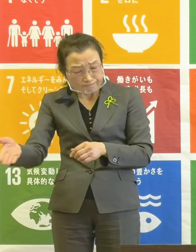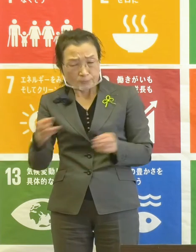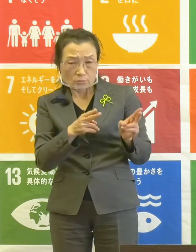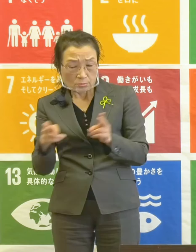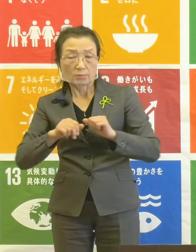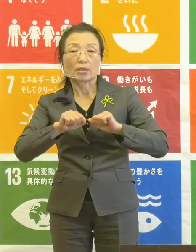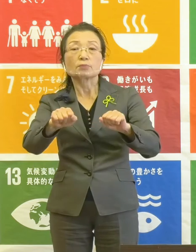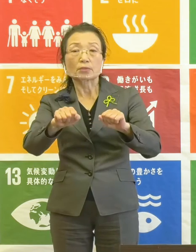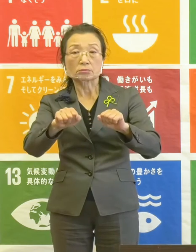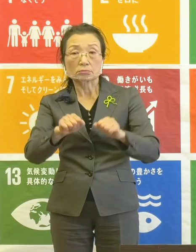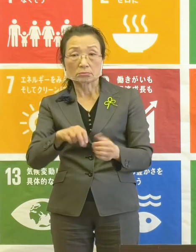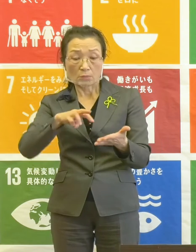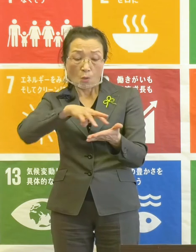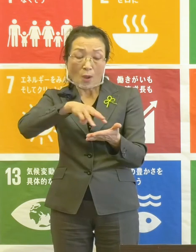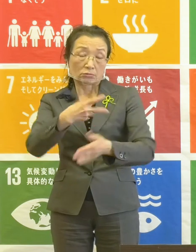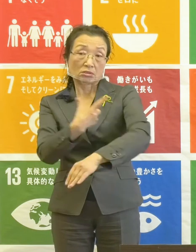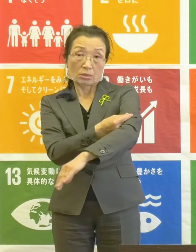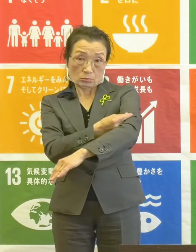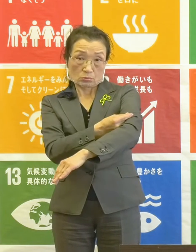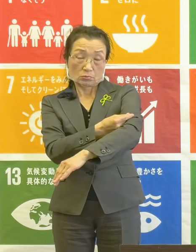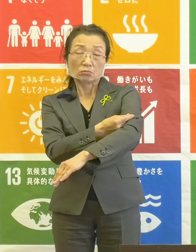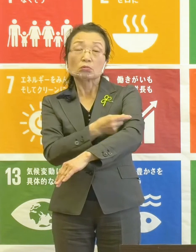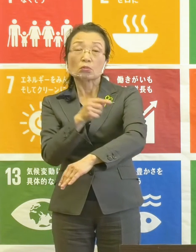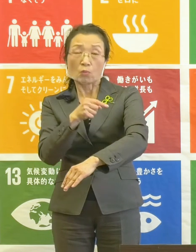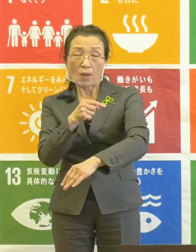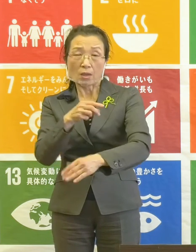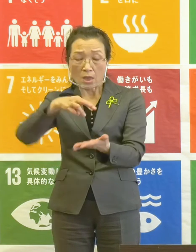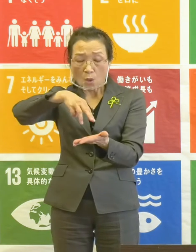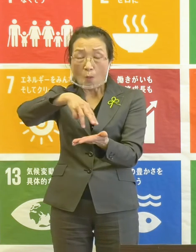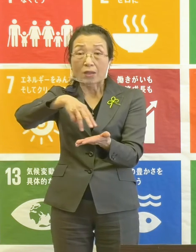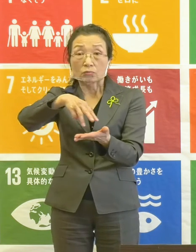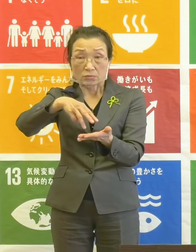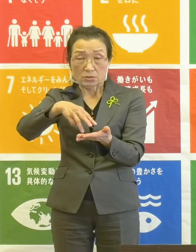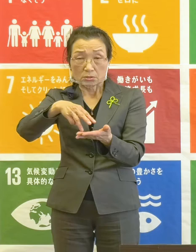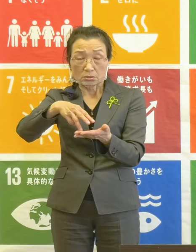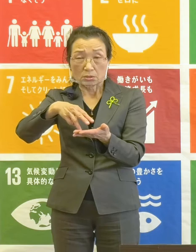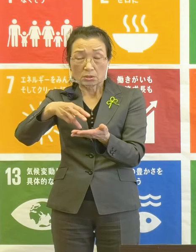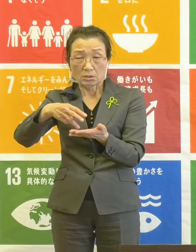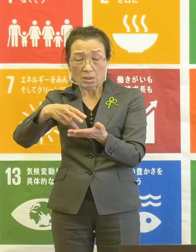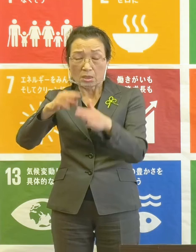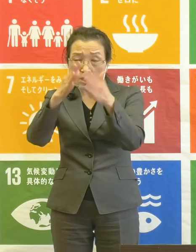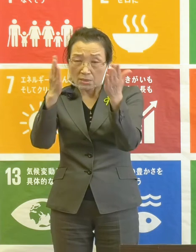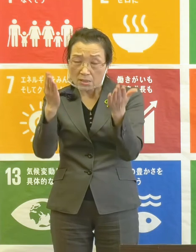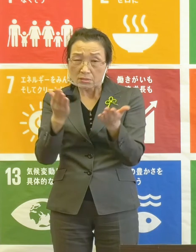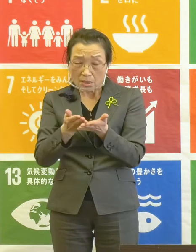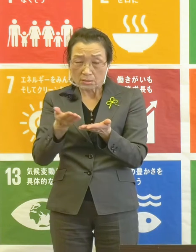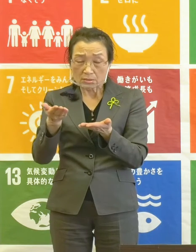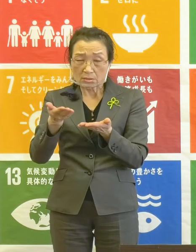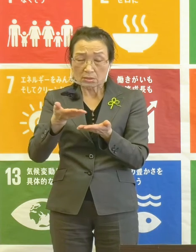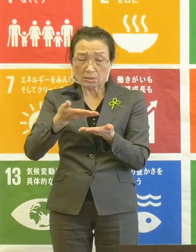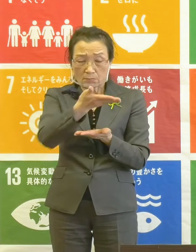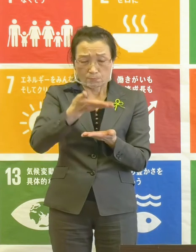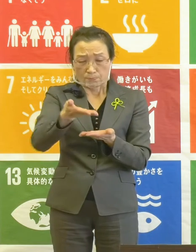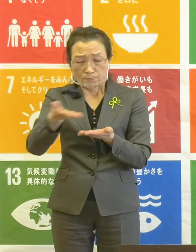。このワクチン接種につきましては、まだワクチンの供給全体がすべて明らかにな